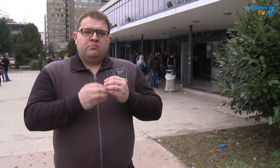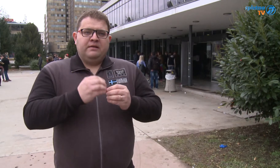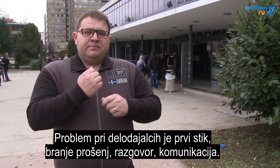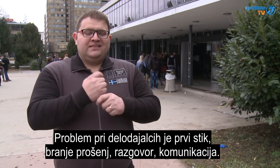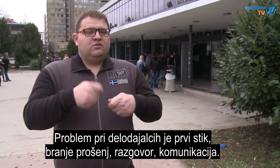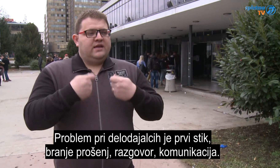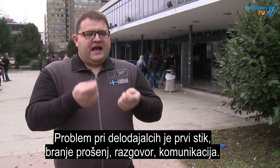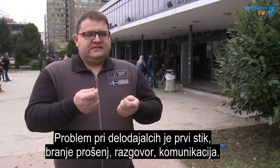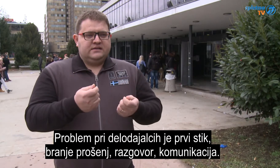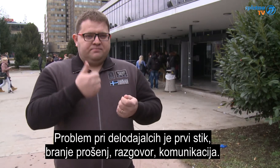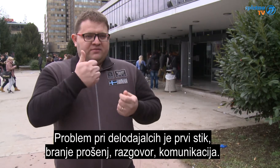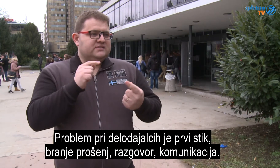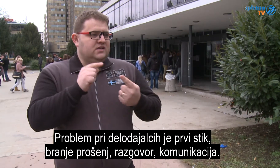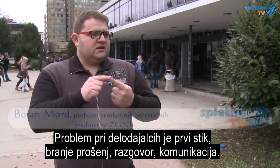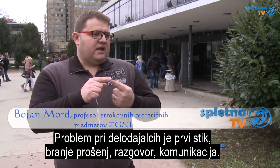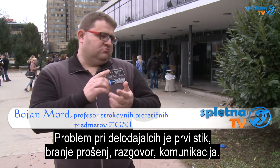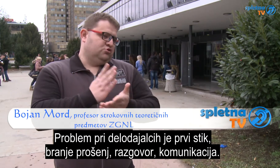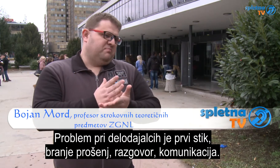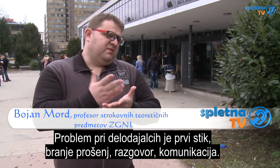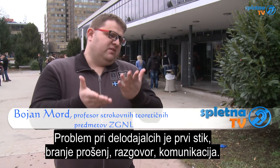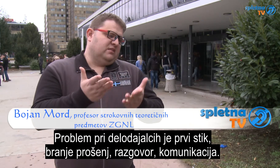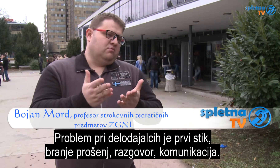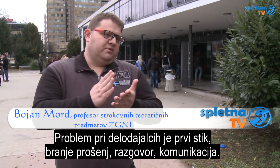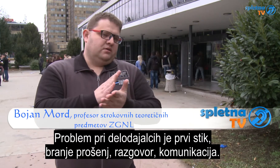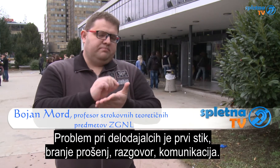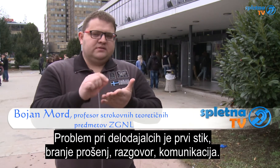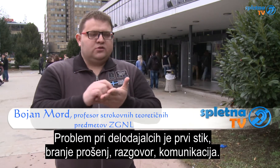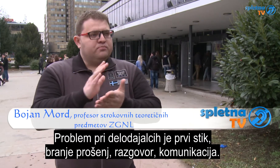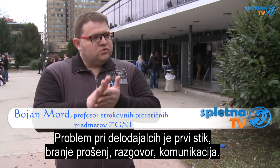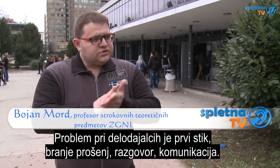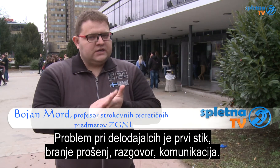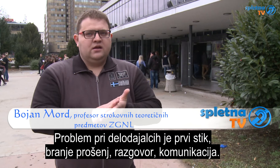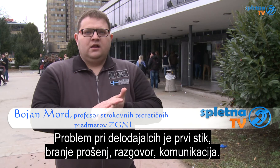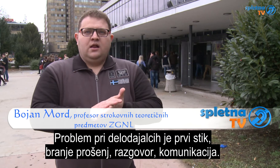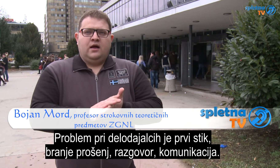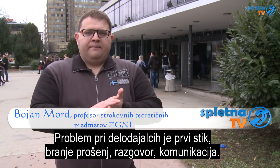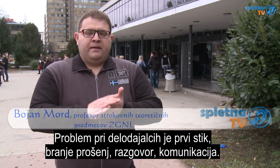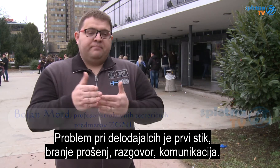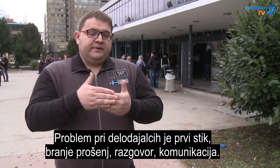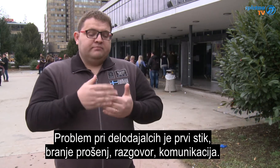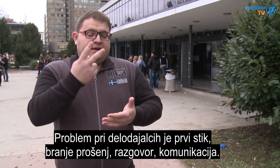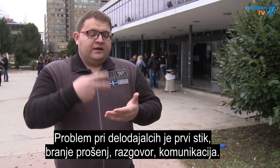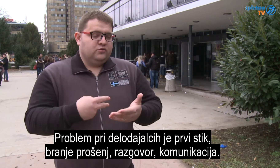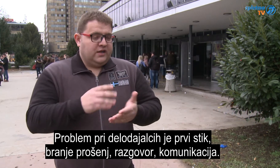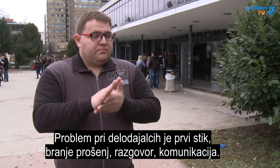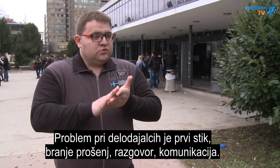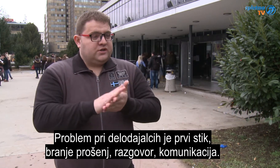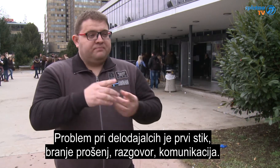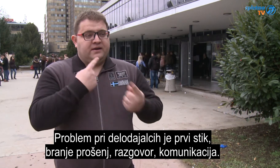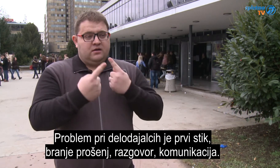Problem pri delodajalcih, prvi stik, že verjetno pri pisanju prošenj ali pa pri branju teh prošenj ali